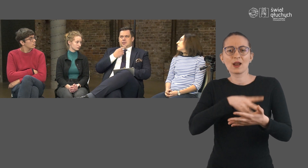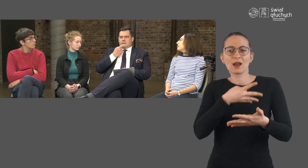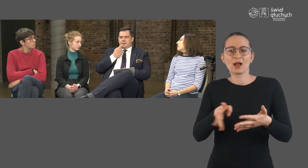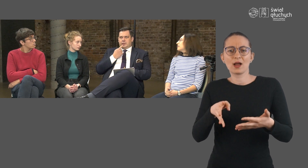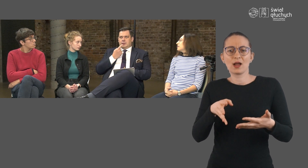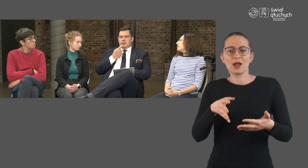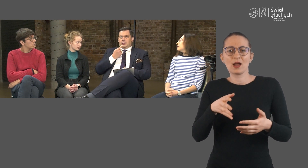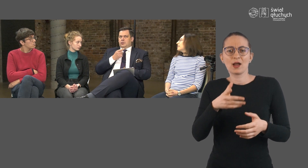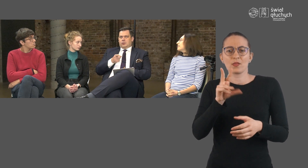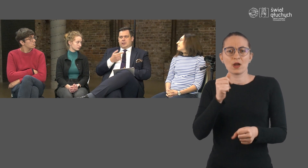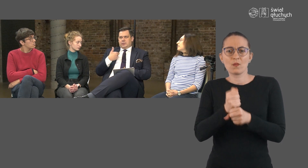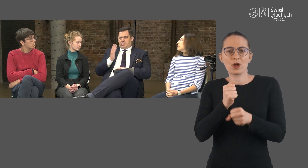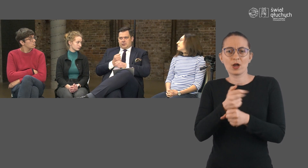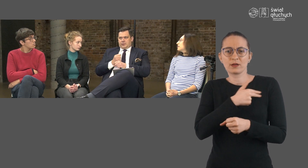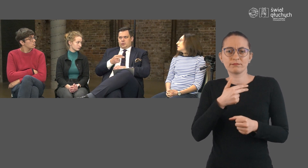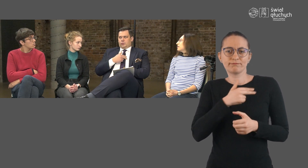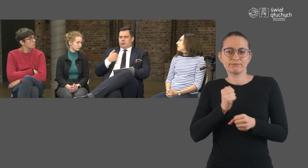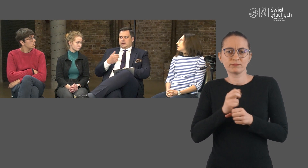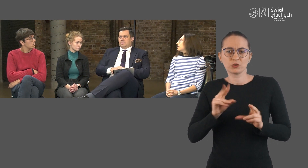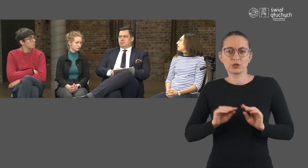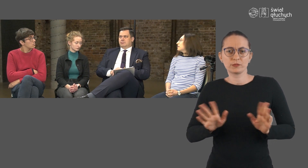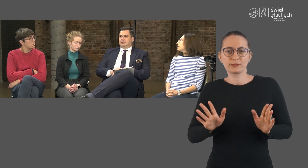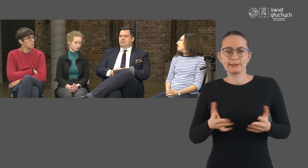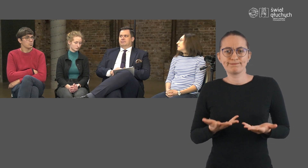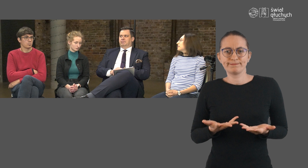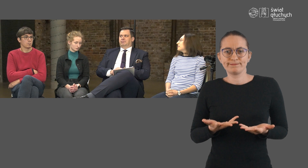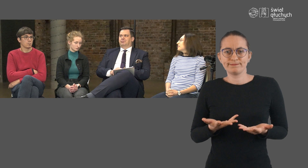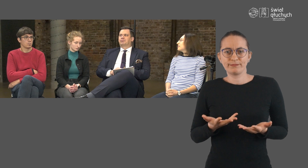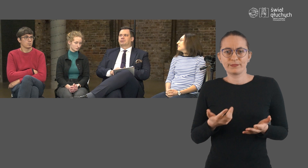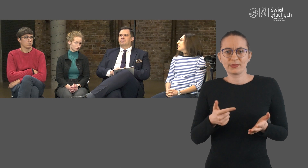dyskryminacja językowa i że ona nie będzie pracować u nas.